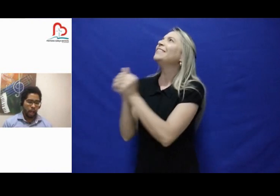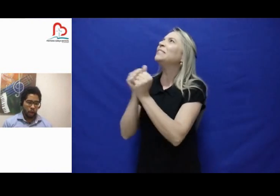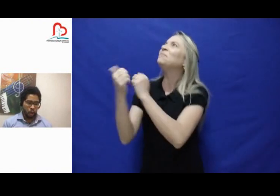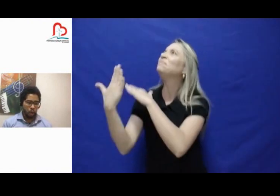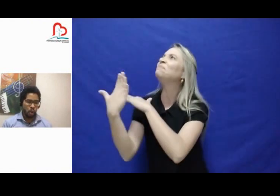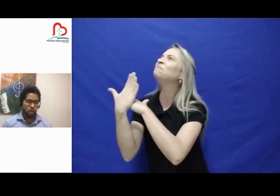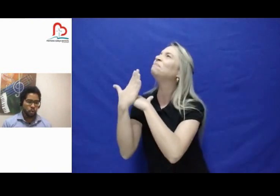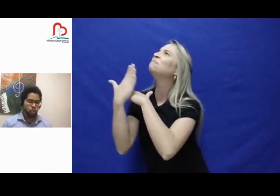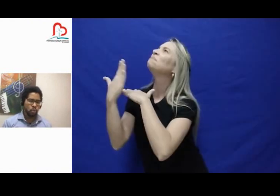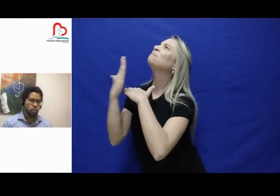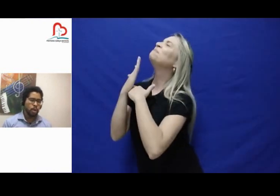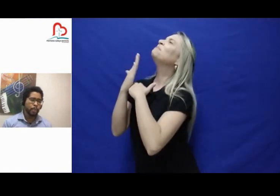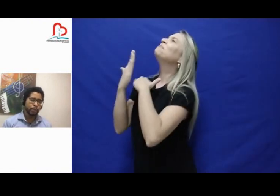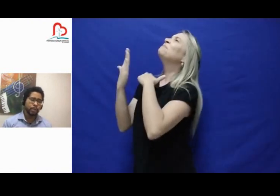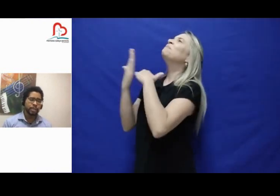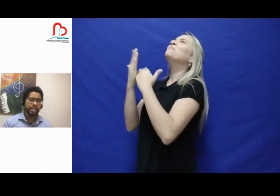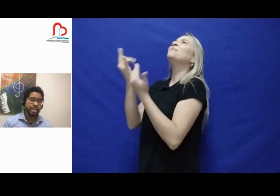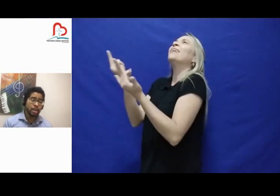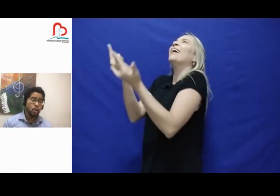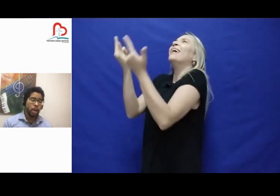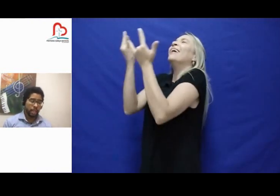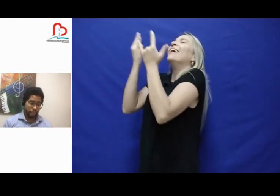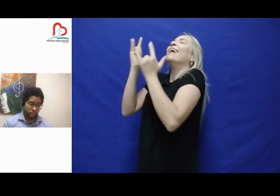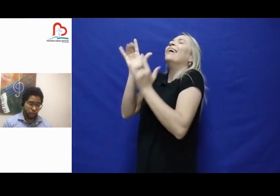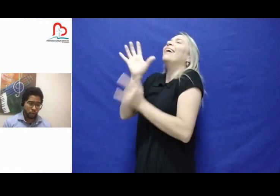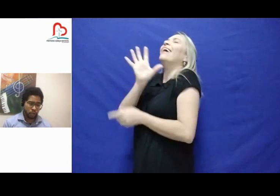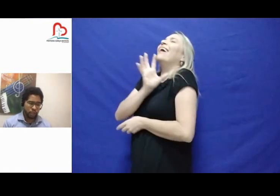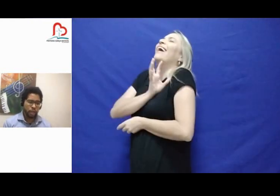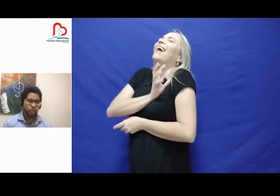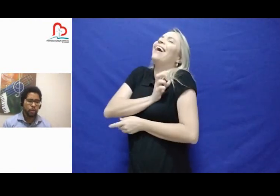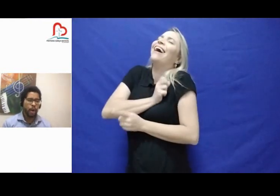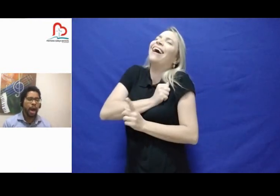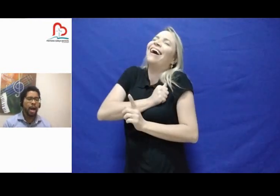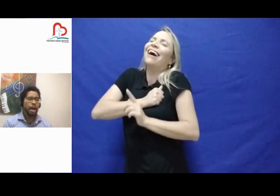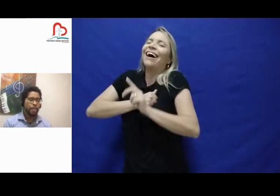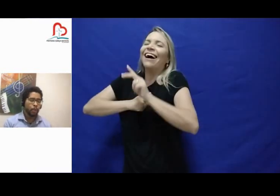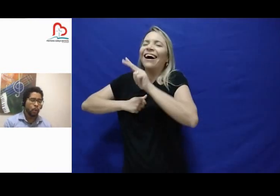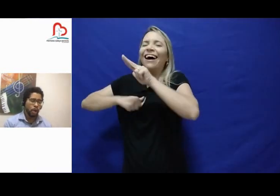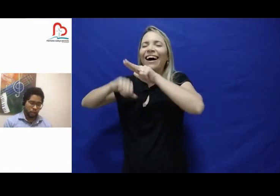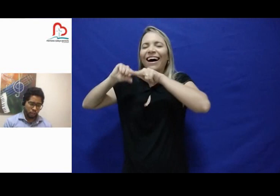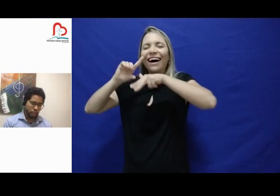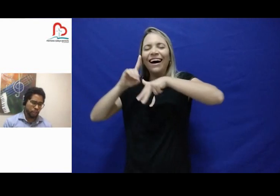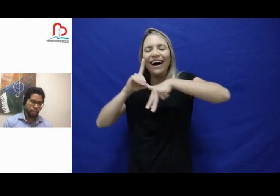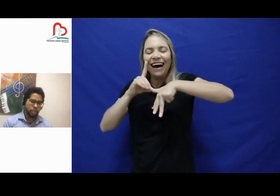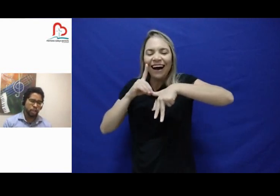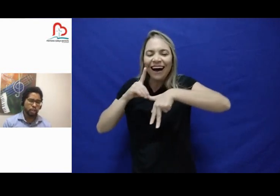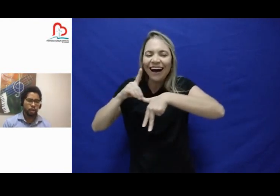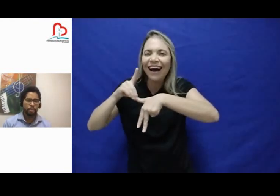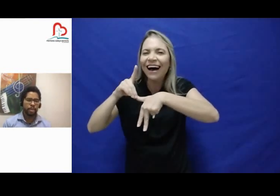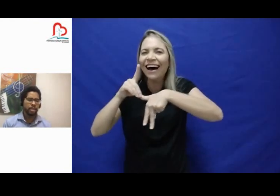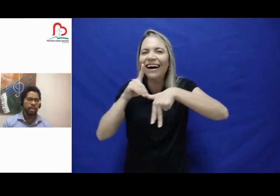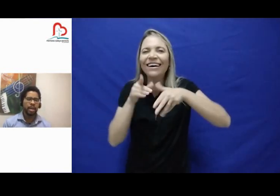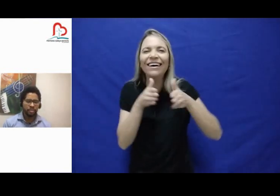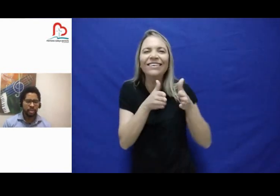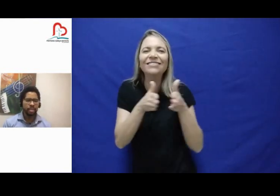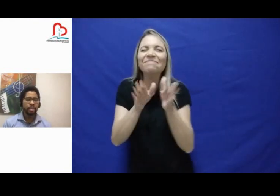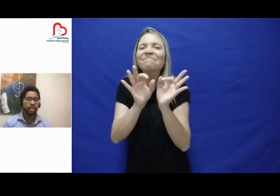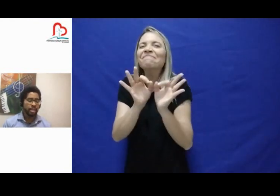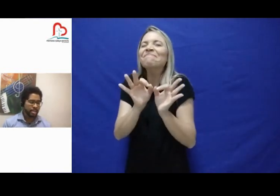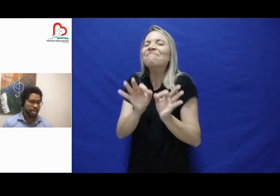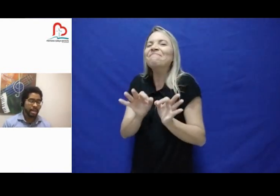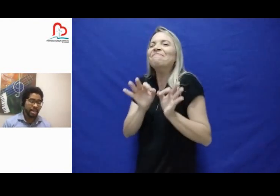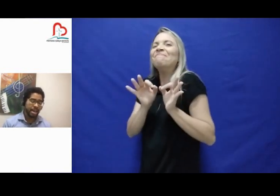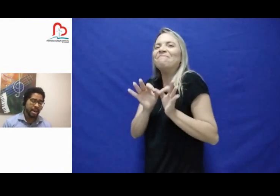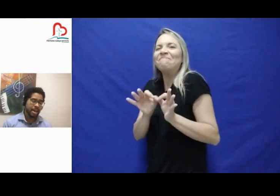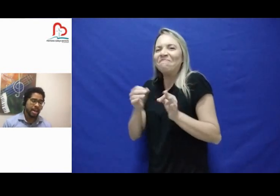abandonará. Com sua proteção e com seu amor, dirigindo a minha vida